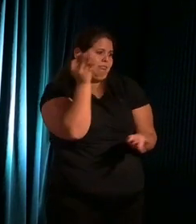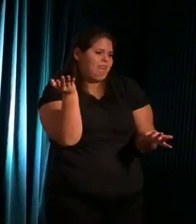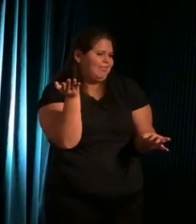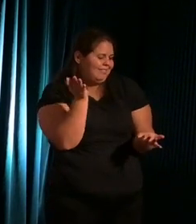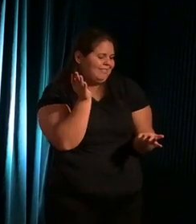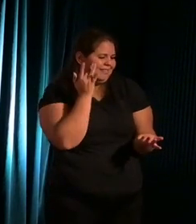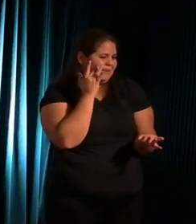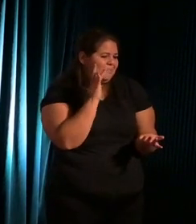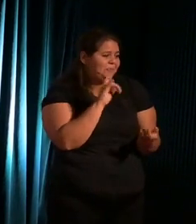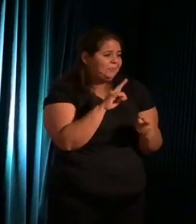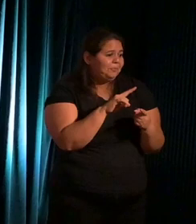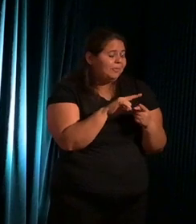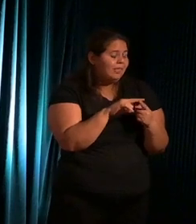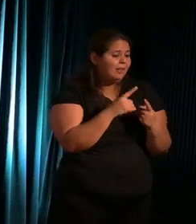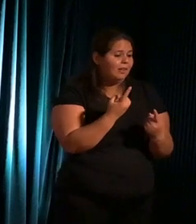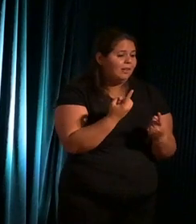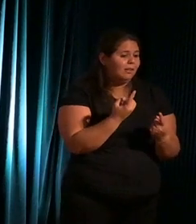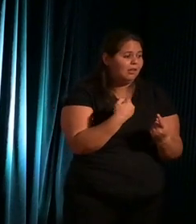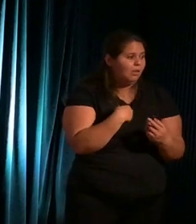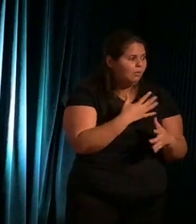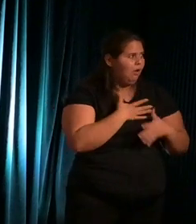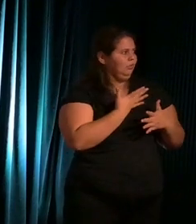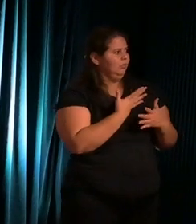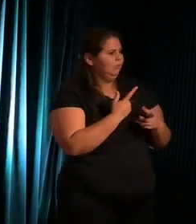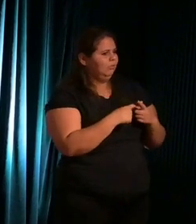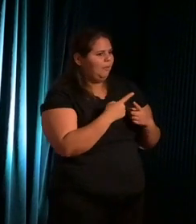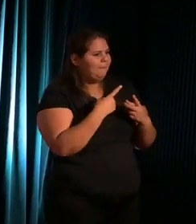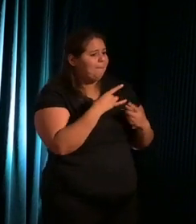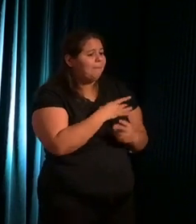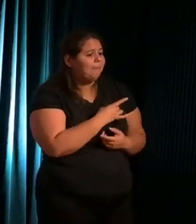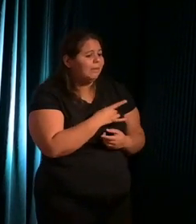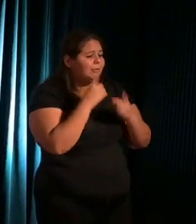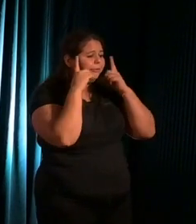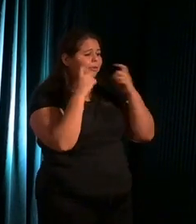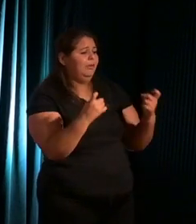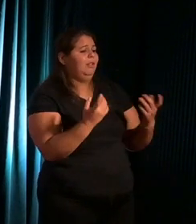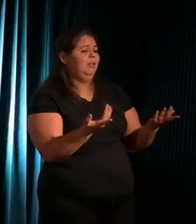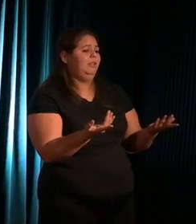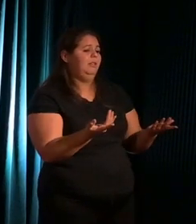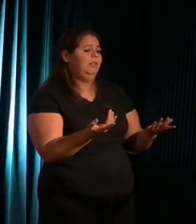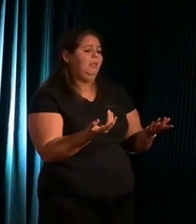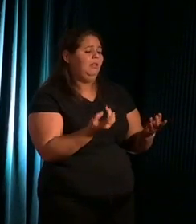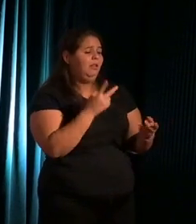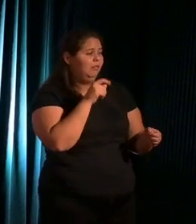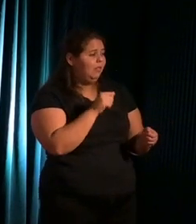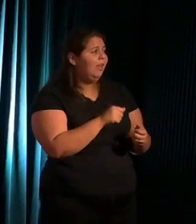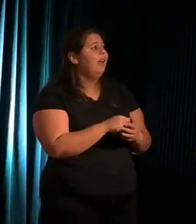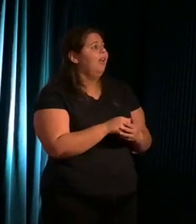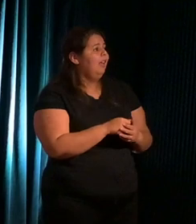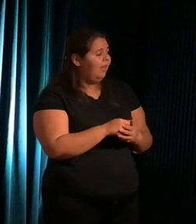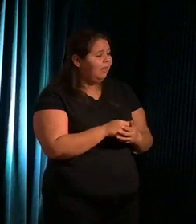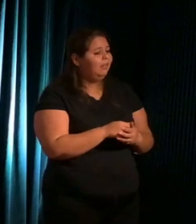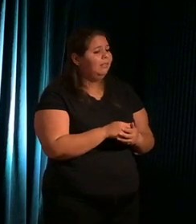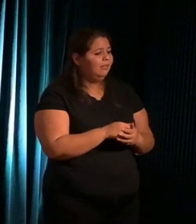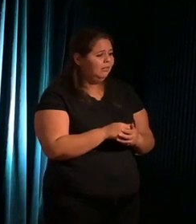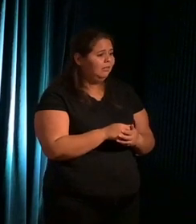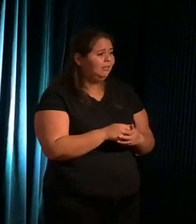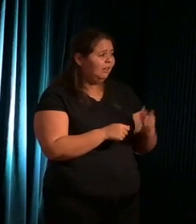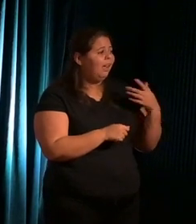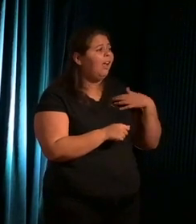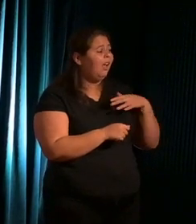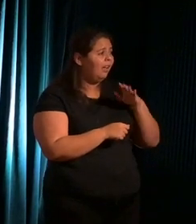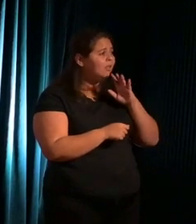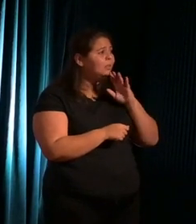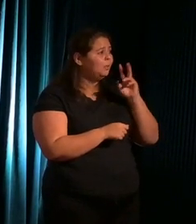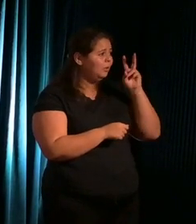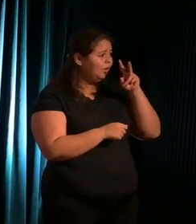isso. Mas eu estava tão assustado que, de repente, eu digo, Eu fiz que